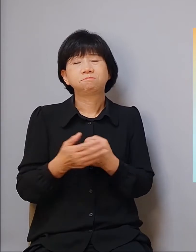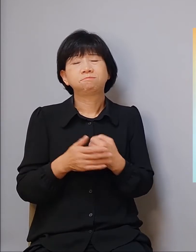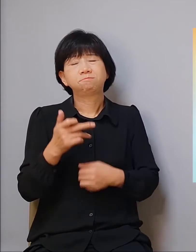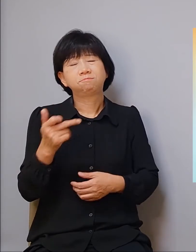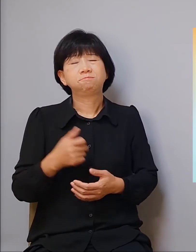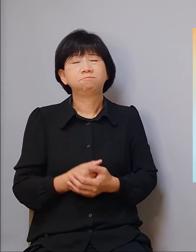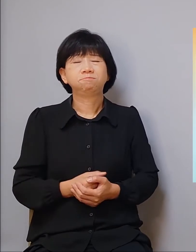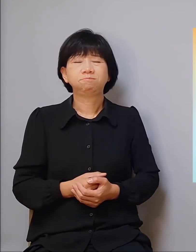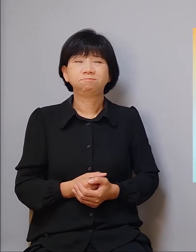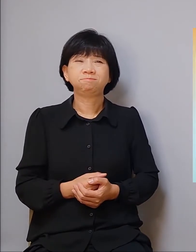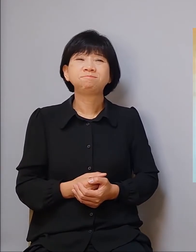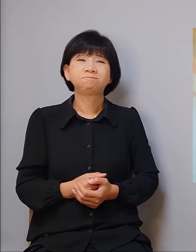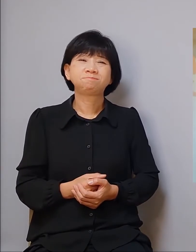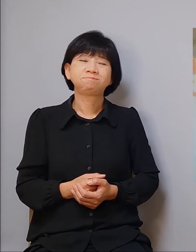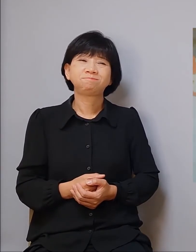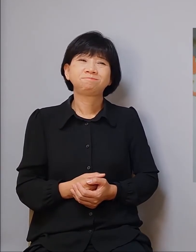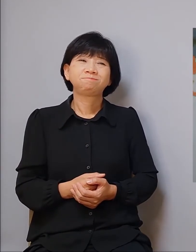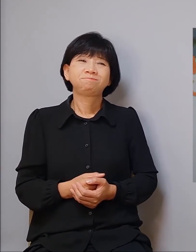같아요.